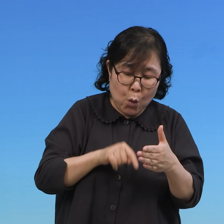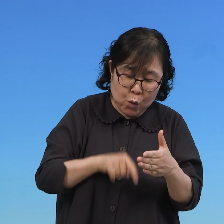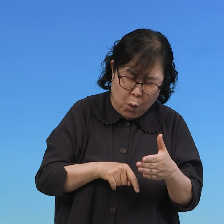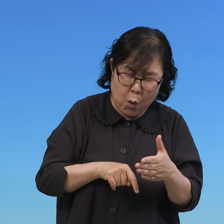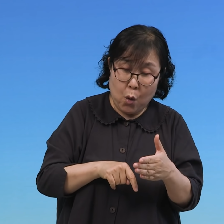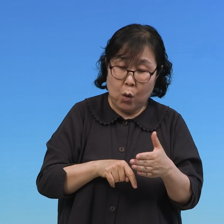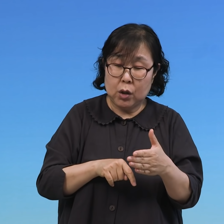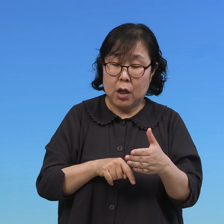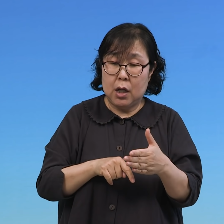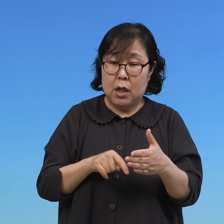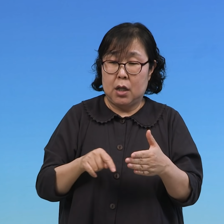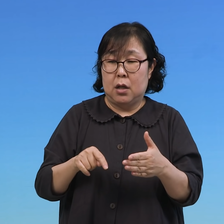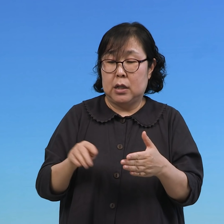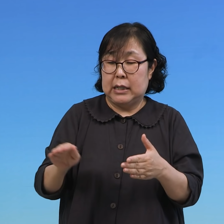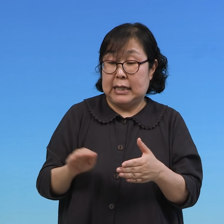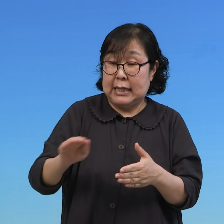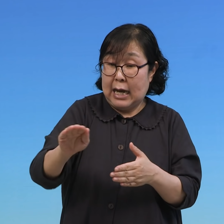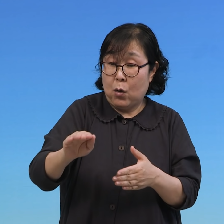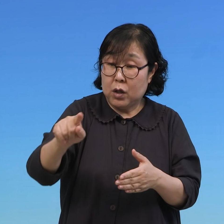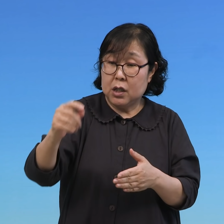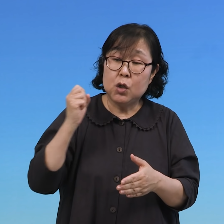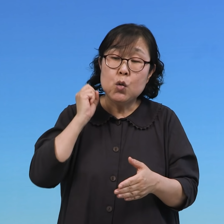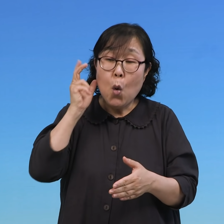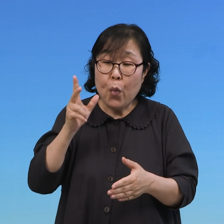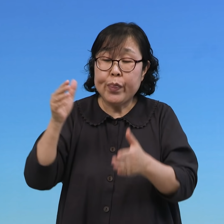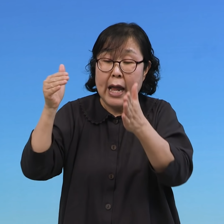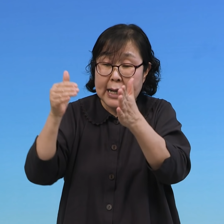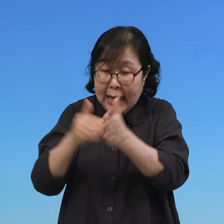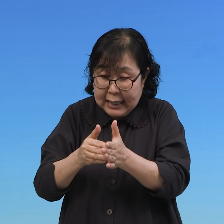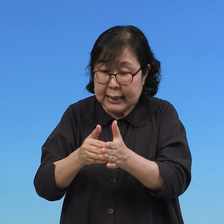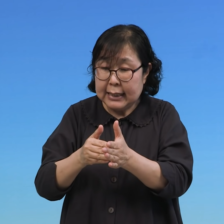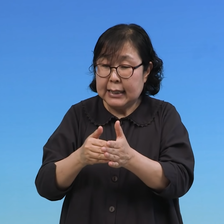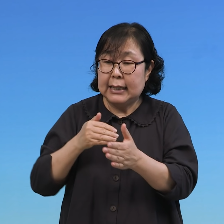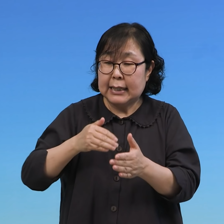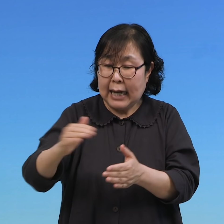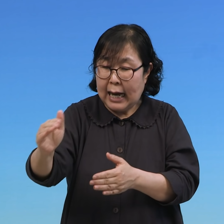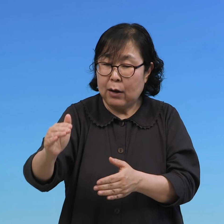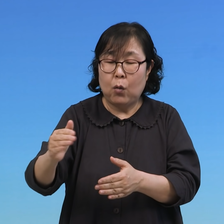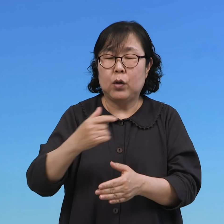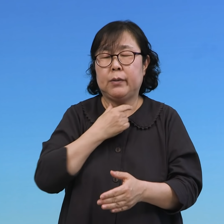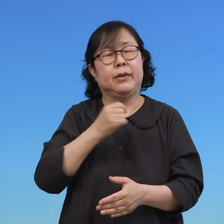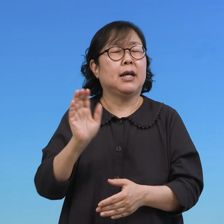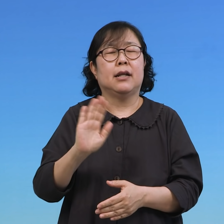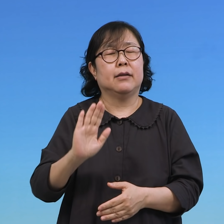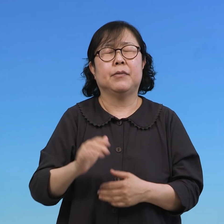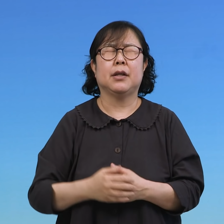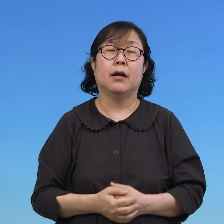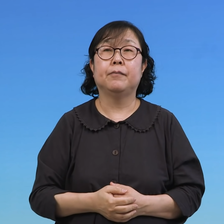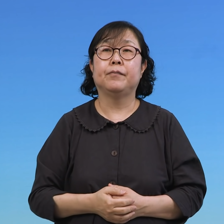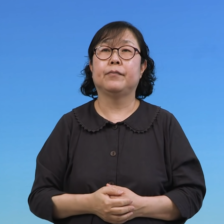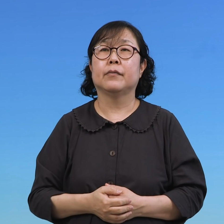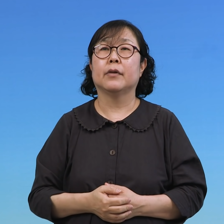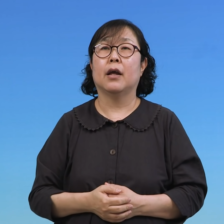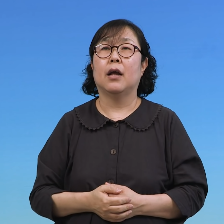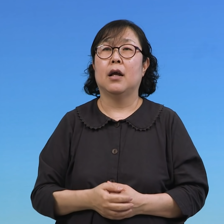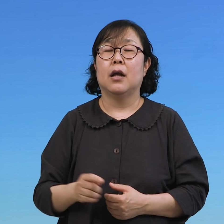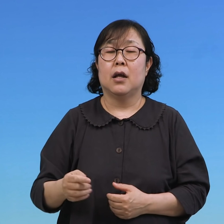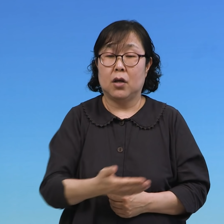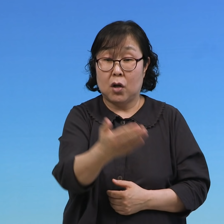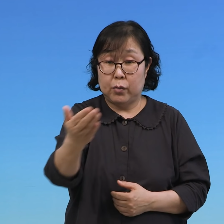몰고 거기까지 가는 의지력이 힘이 안 생기는 거예요. 에너지가 안 생기는 겁니다. 뭐